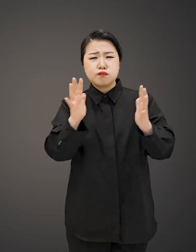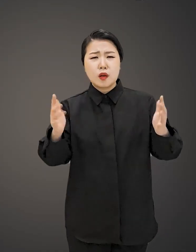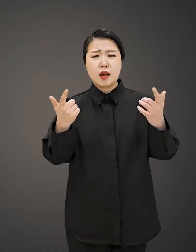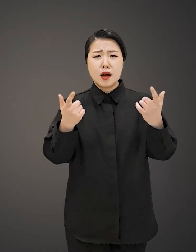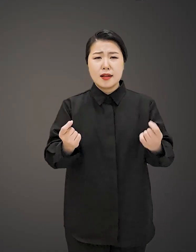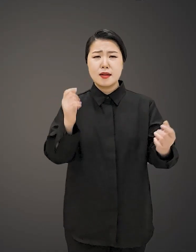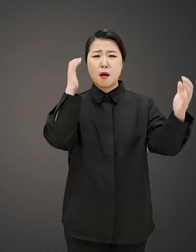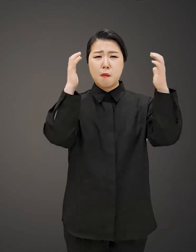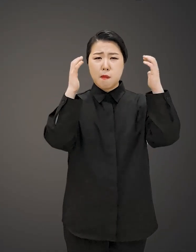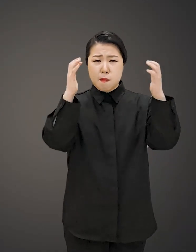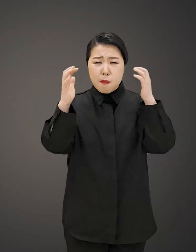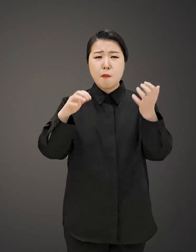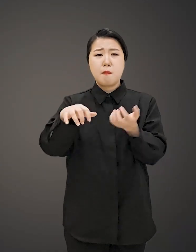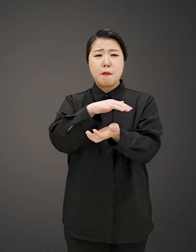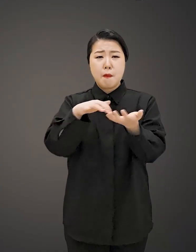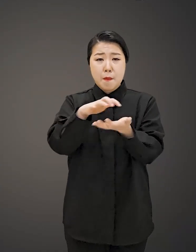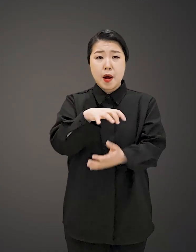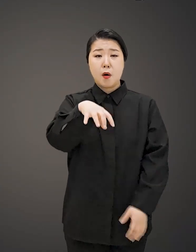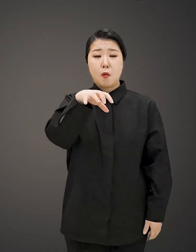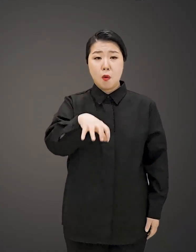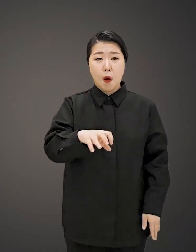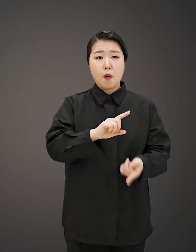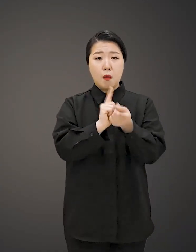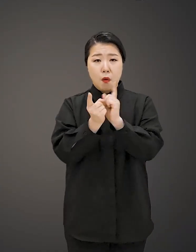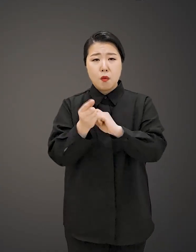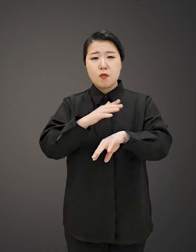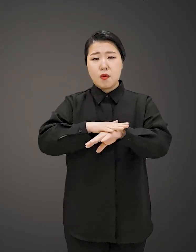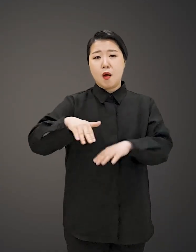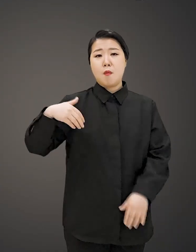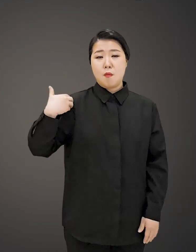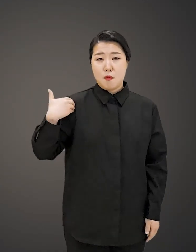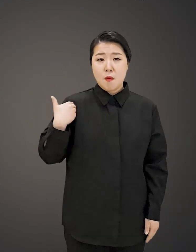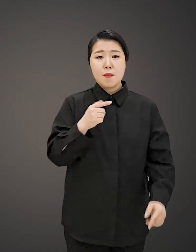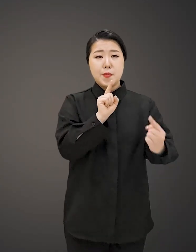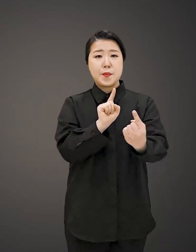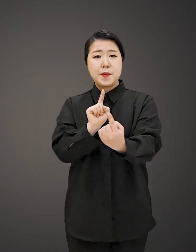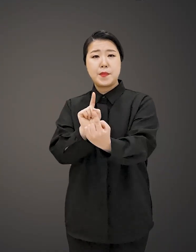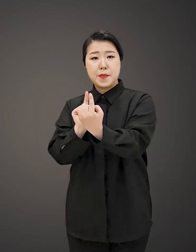정글처럼 혼란스럽고 모르는 것 투성이인 서로와의 관계 속에서